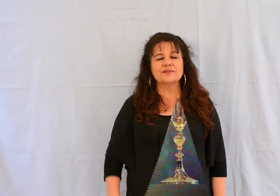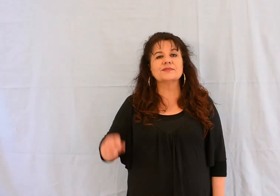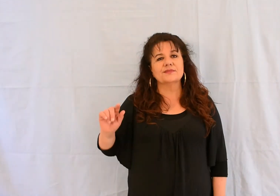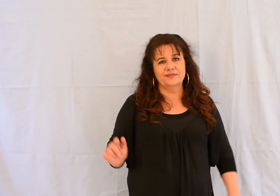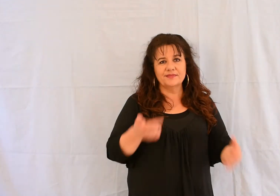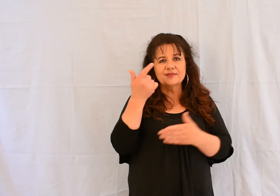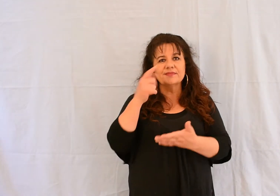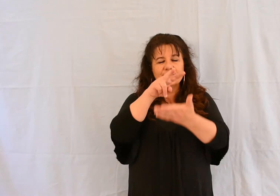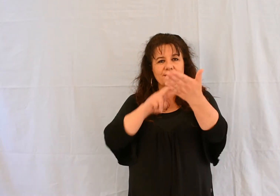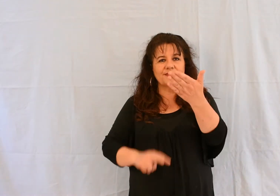Deuxième lecture.